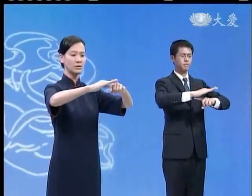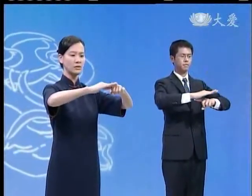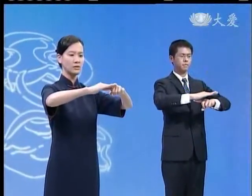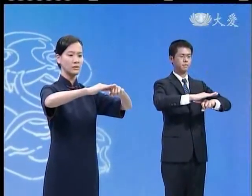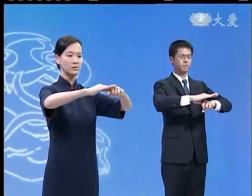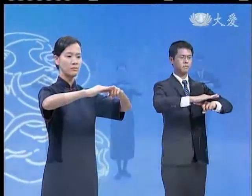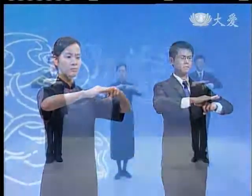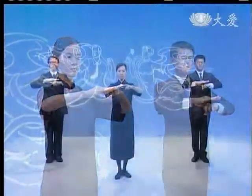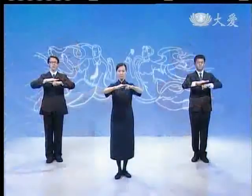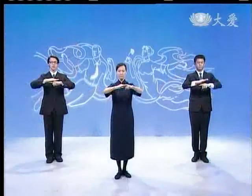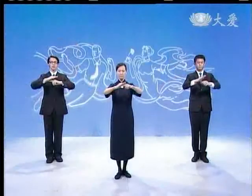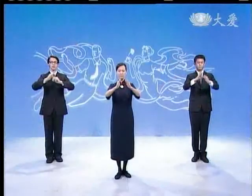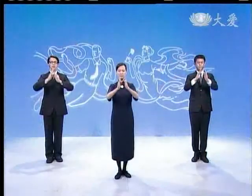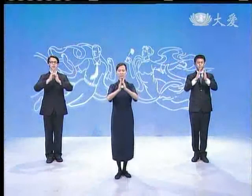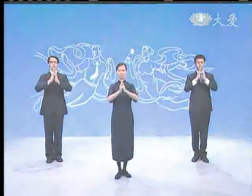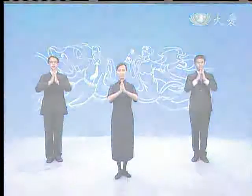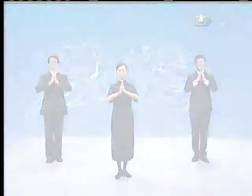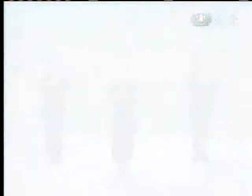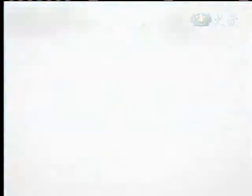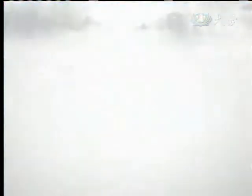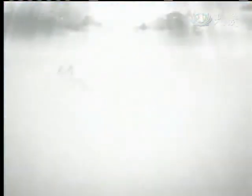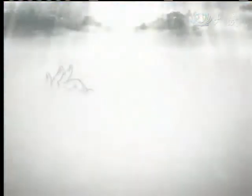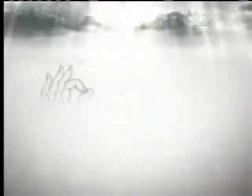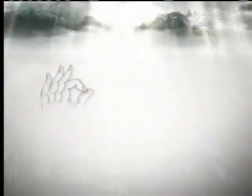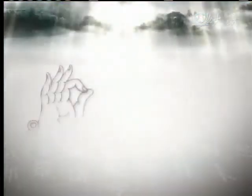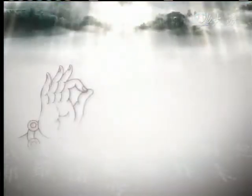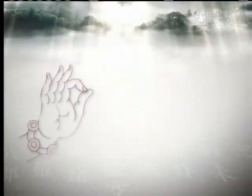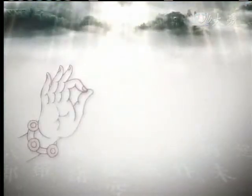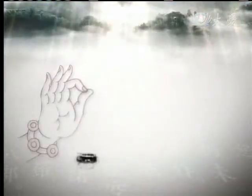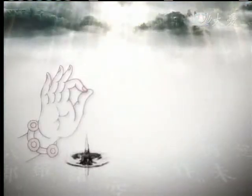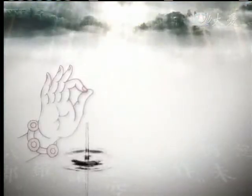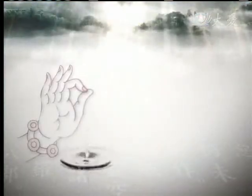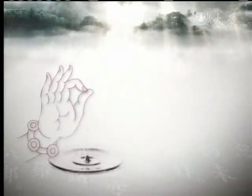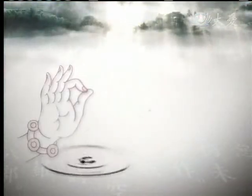难尽善恶同行，